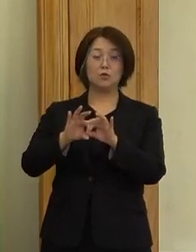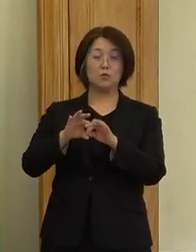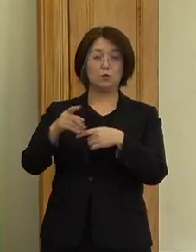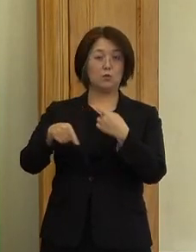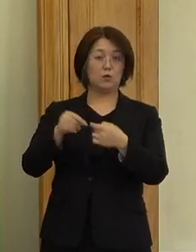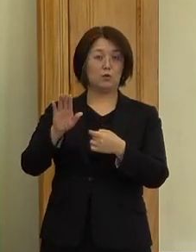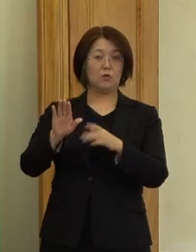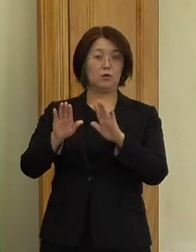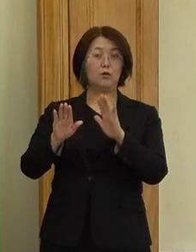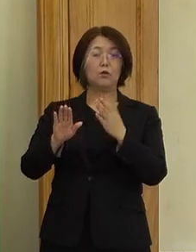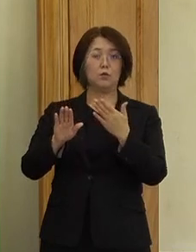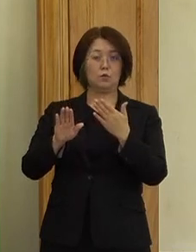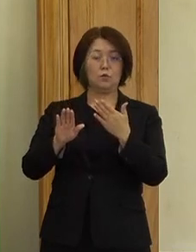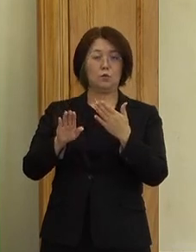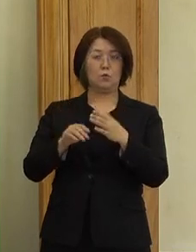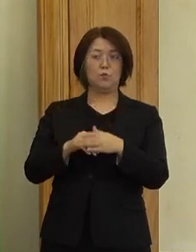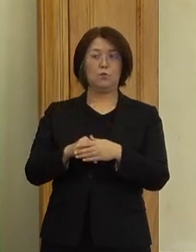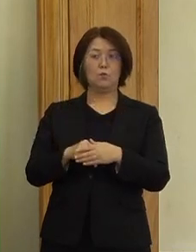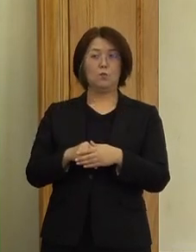、その